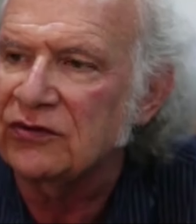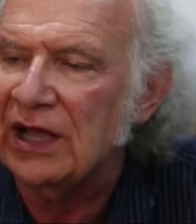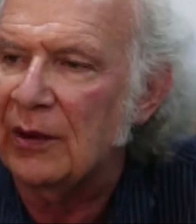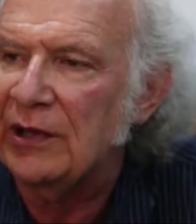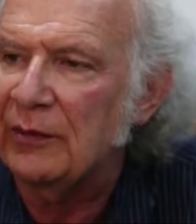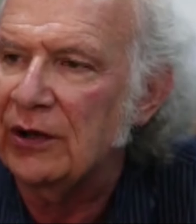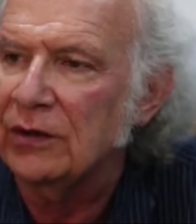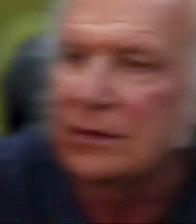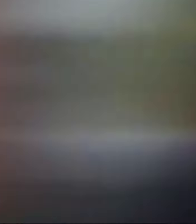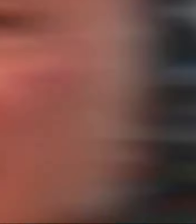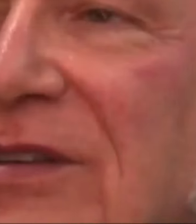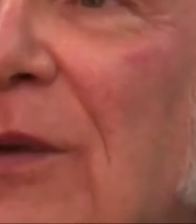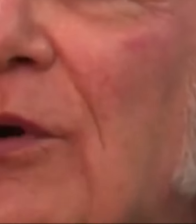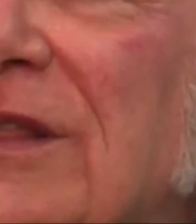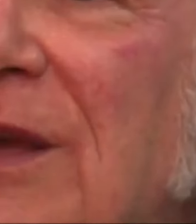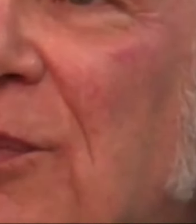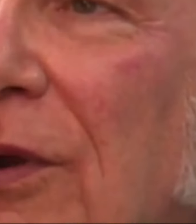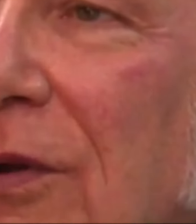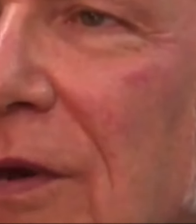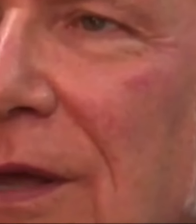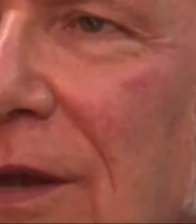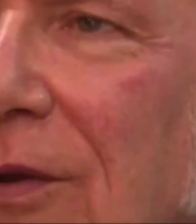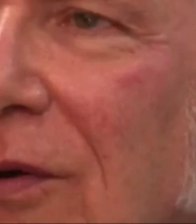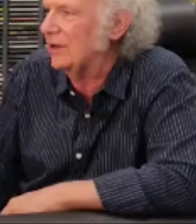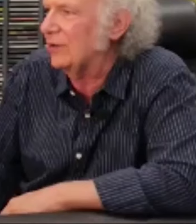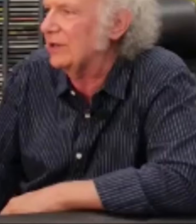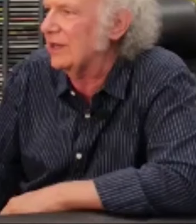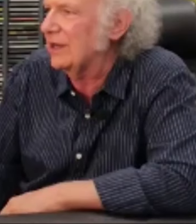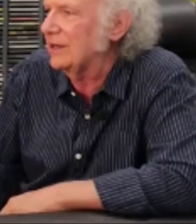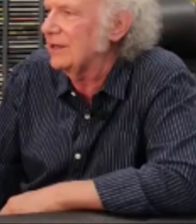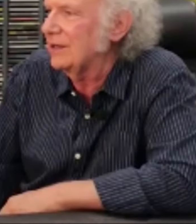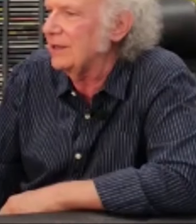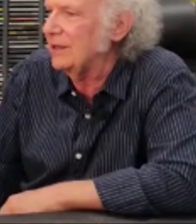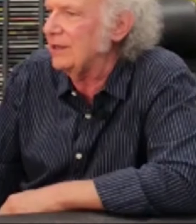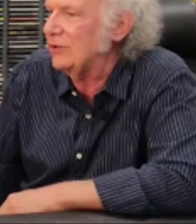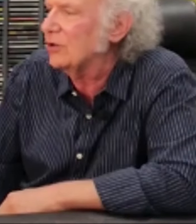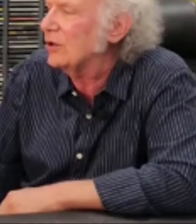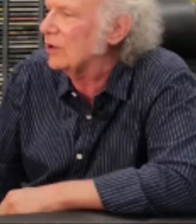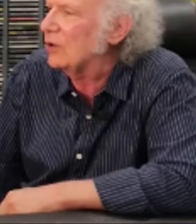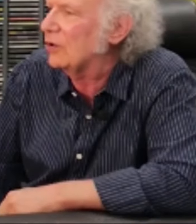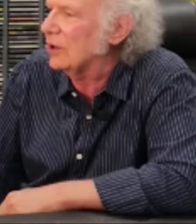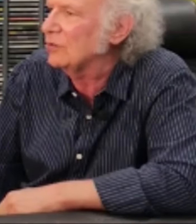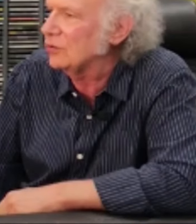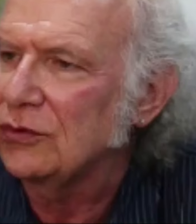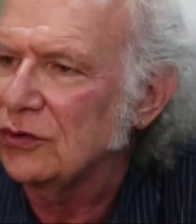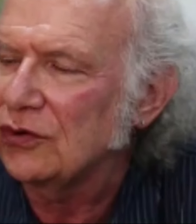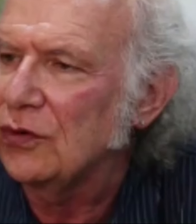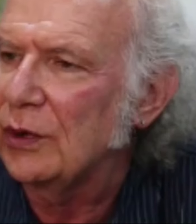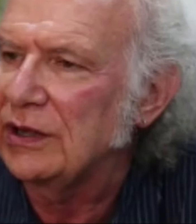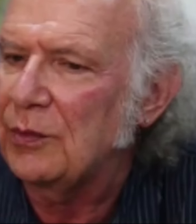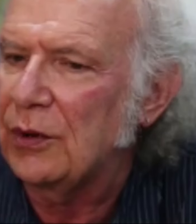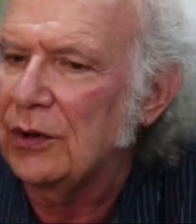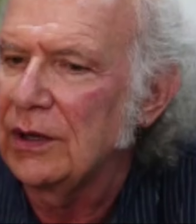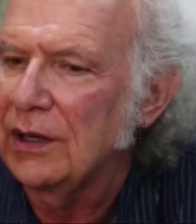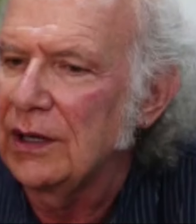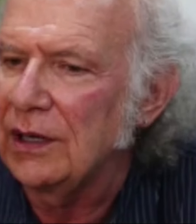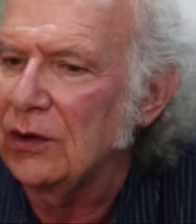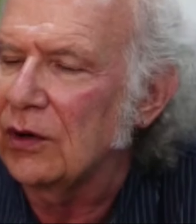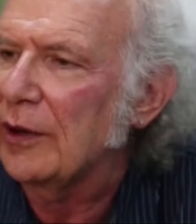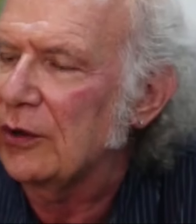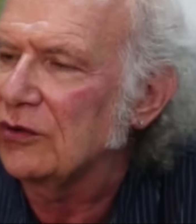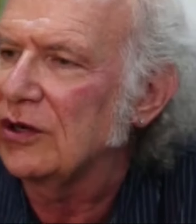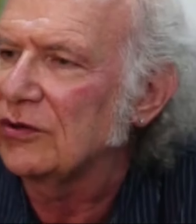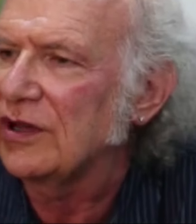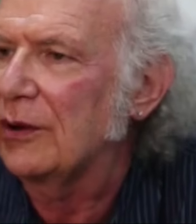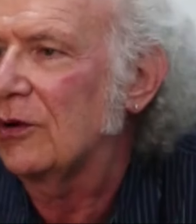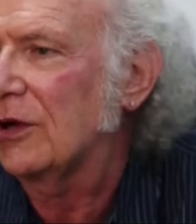probablemente esto se encamine mejor. Ser buen tipo es lo que cuesta. Y yo creo que lo he logrado. Yo soy un buen tipo y los